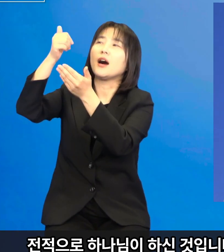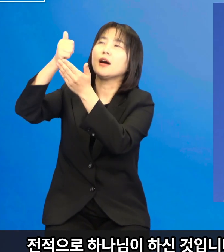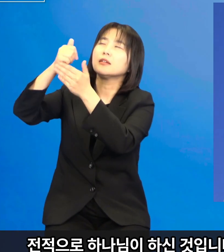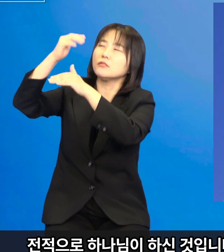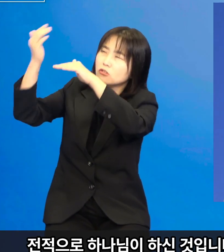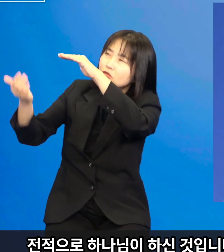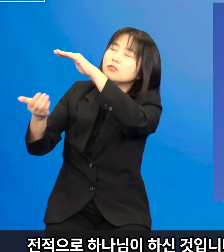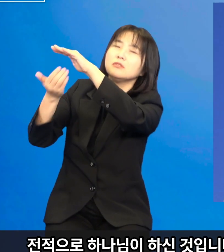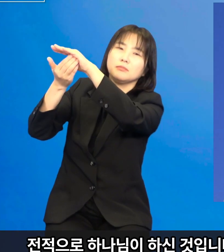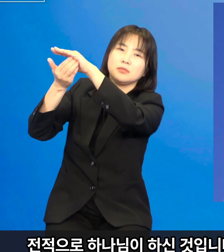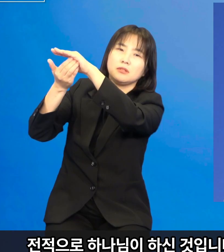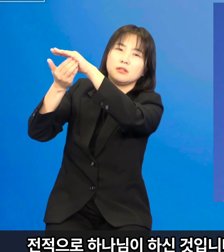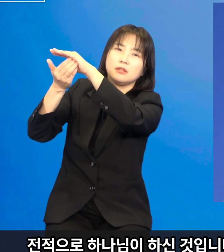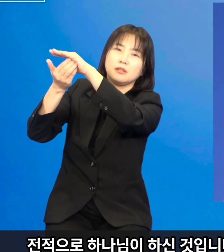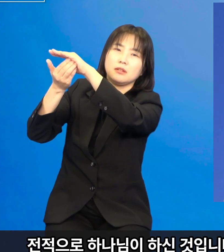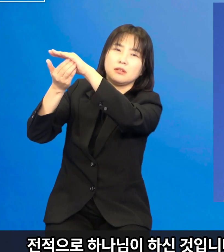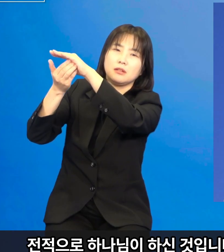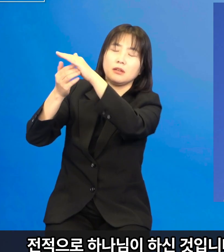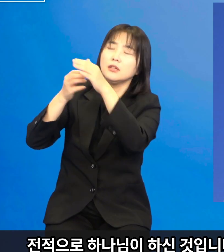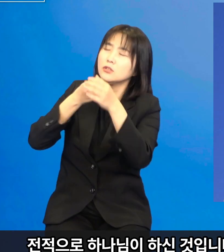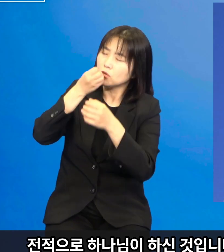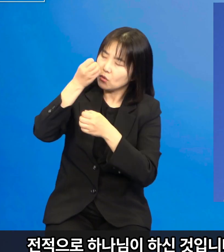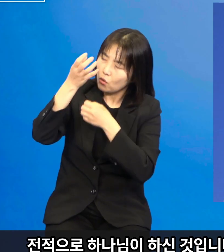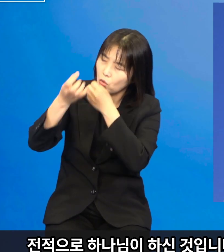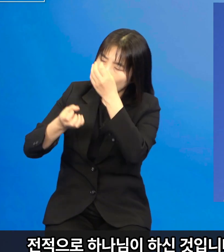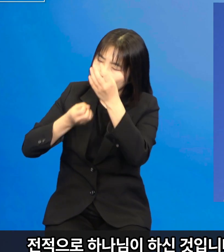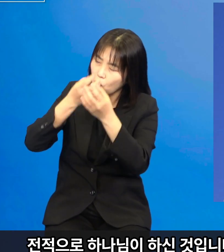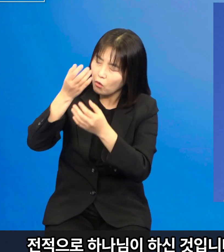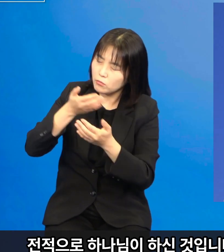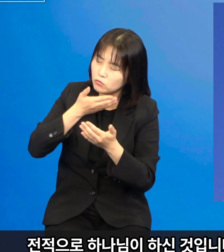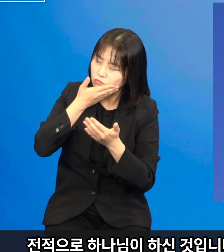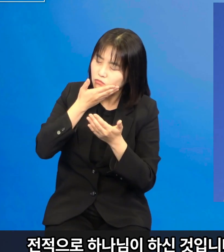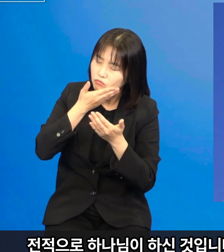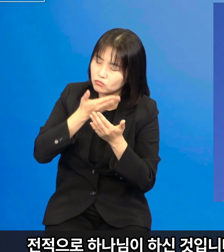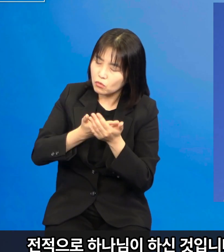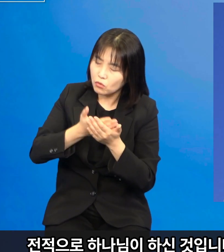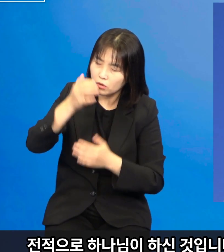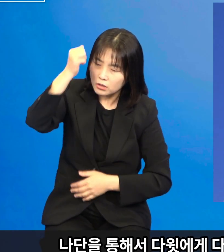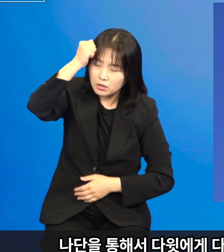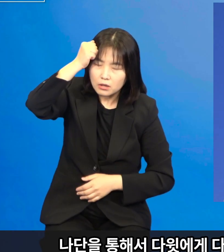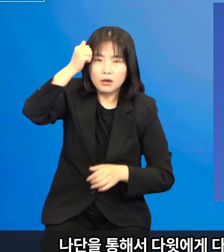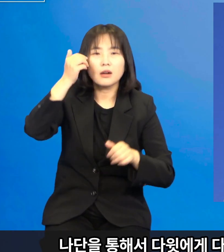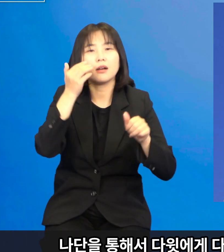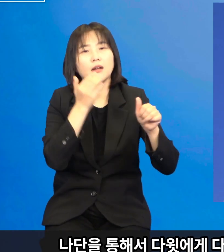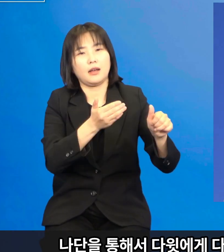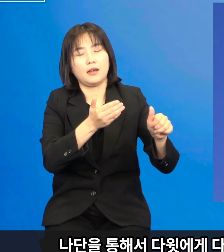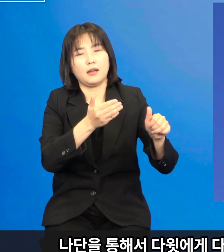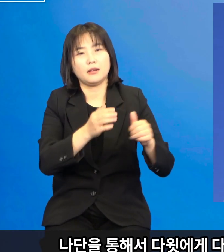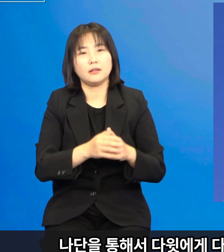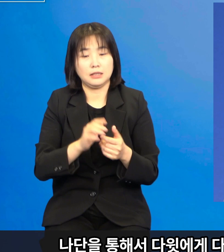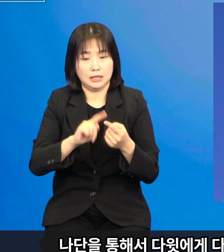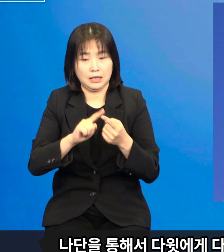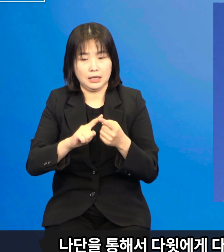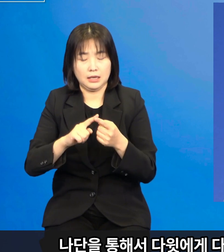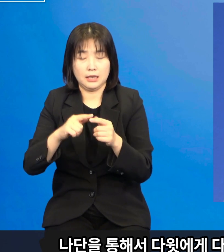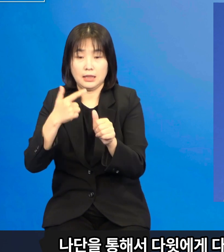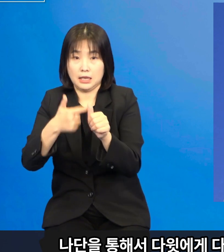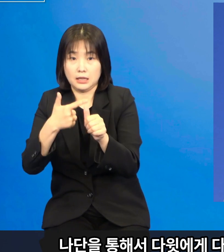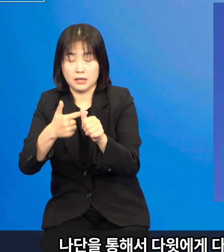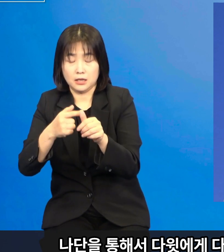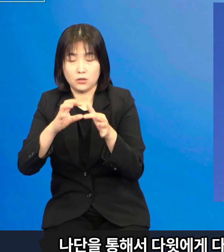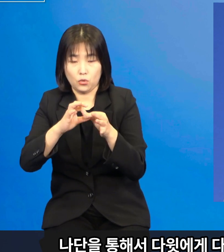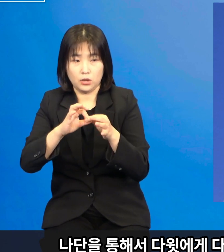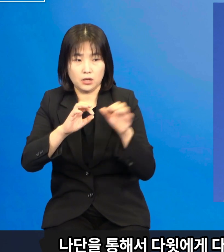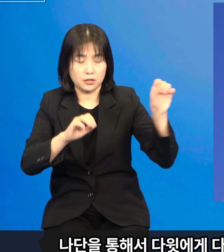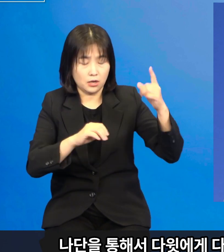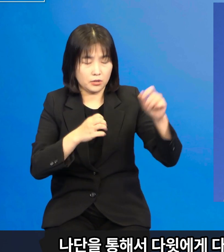하신 것입니다 라는 그 고백을 잊지 말라라고 나단을 통해서 다윗에게 다시 한번